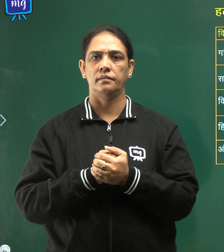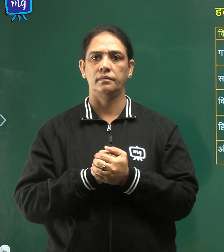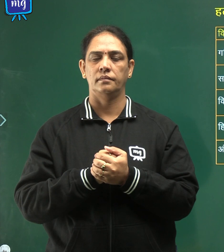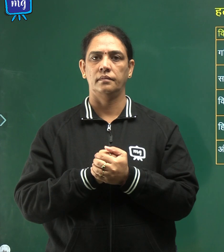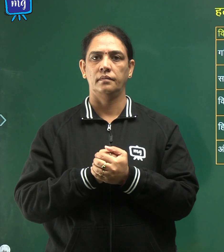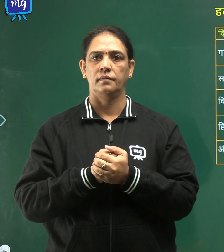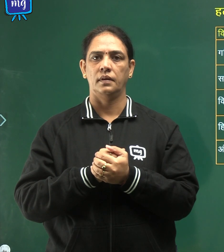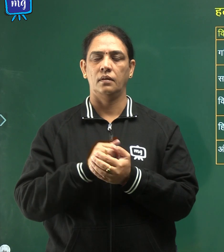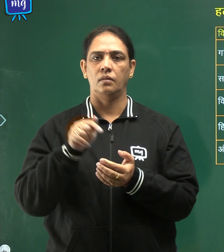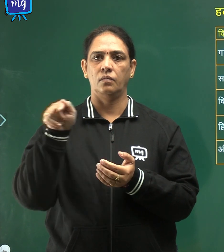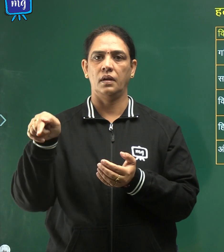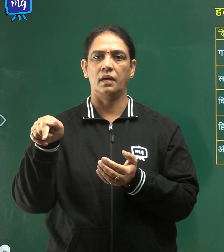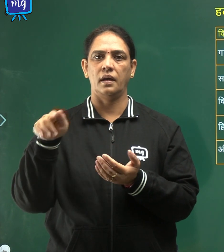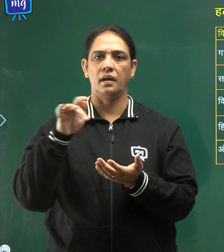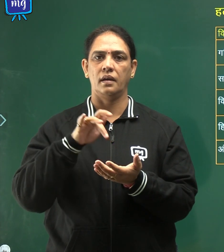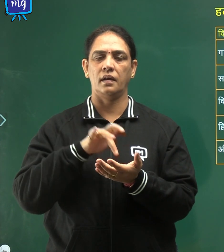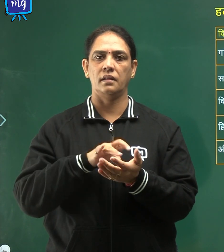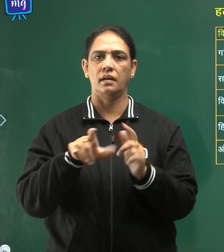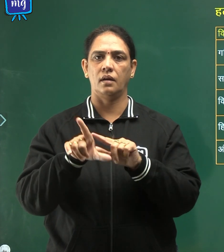उनके केंद्रीय कोण